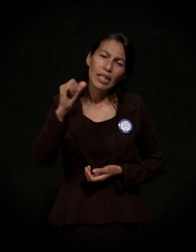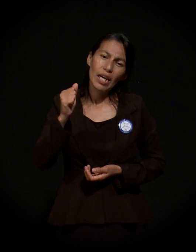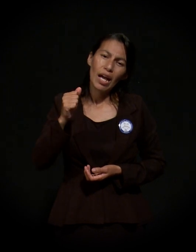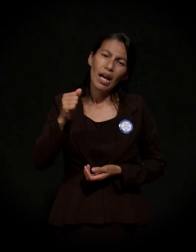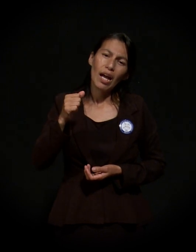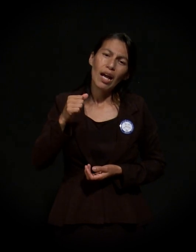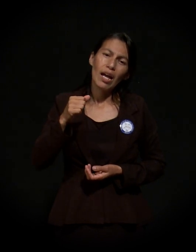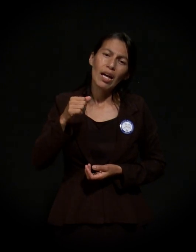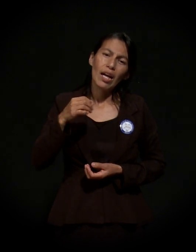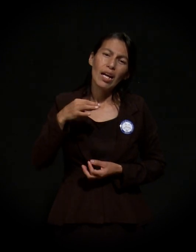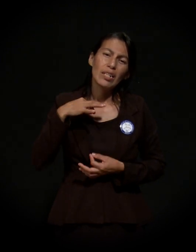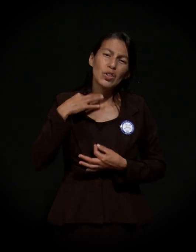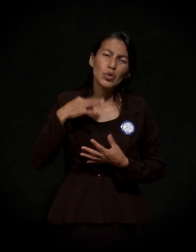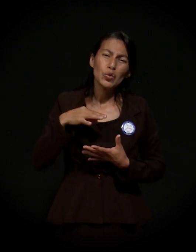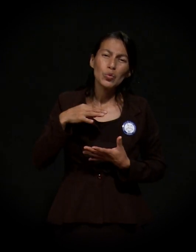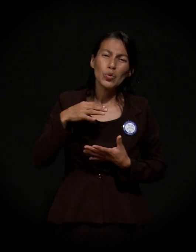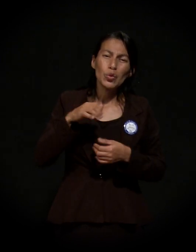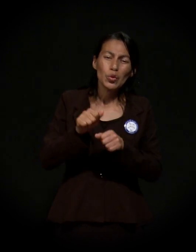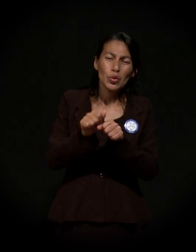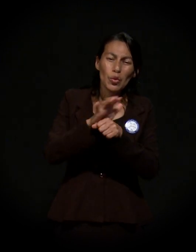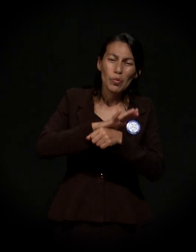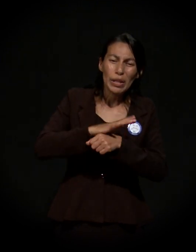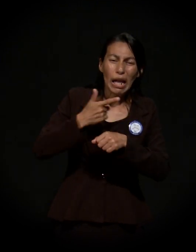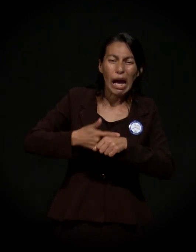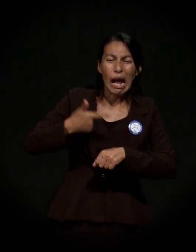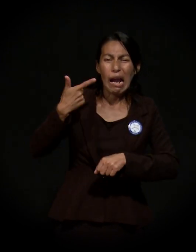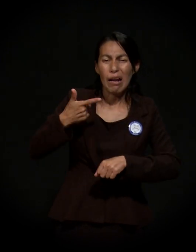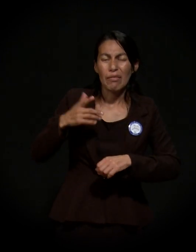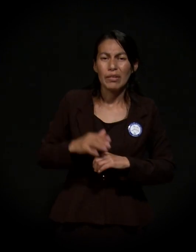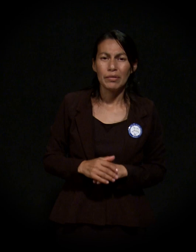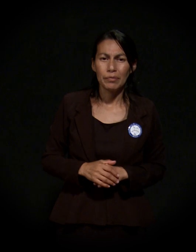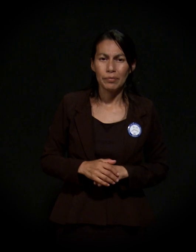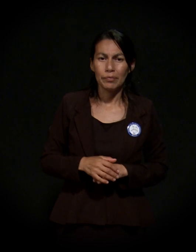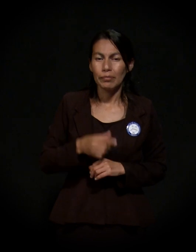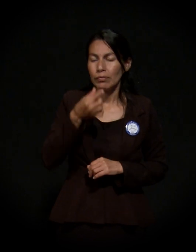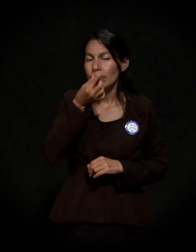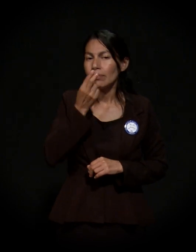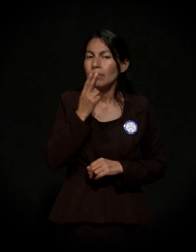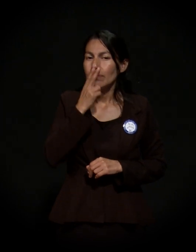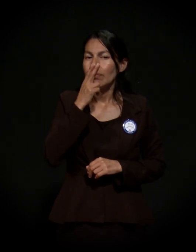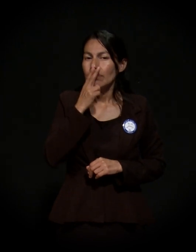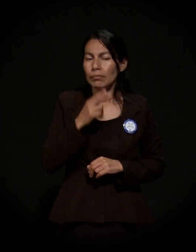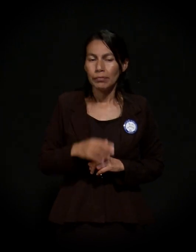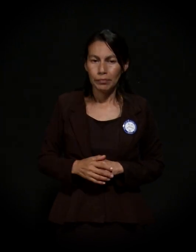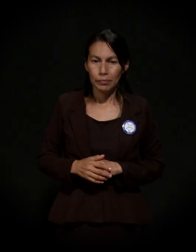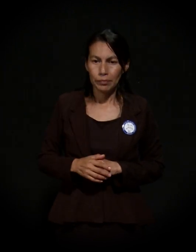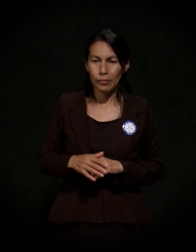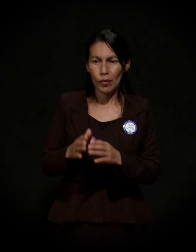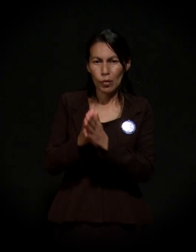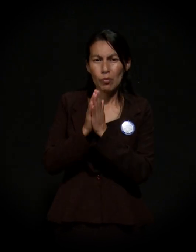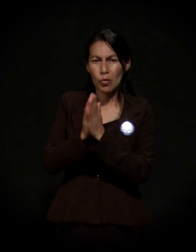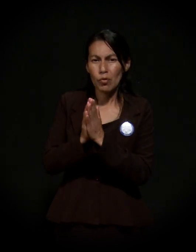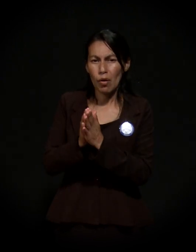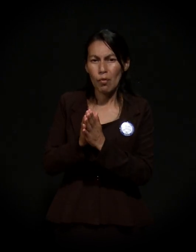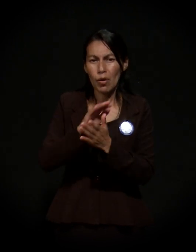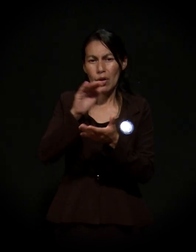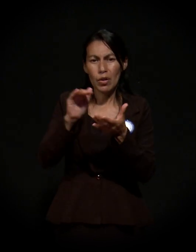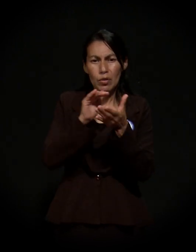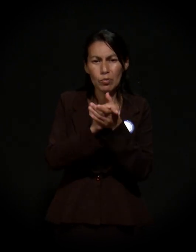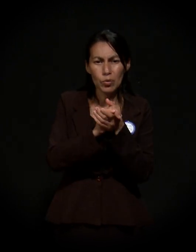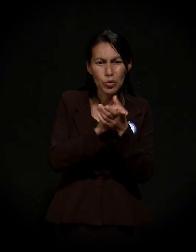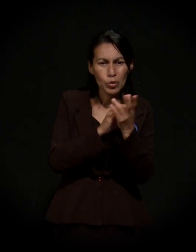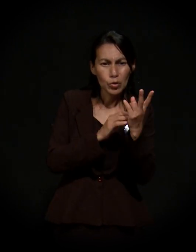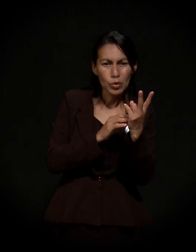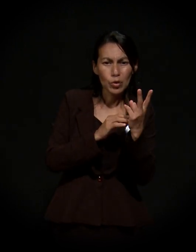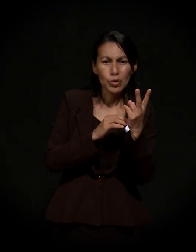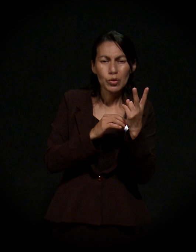el COVID. Vamos a estar orando por ella. Arturo Vázquez, saludo desde Apizaco. Por favor,